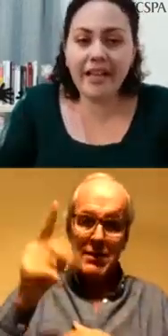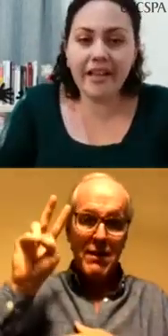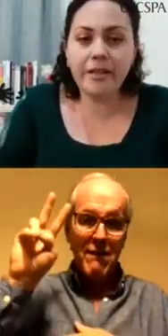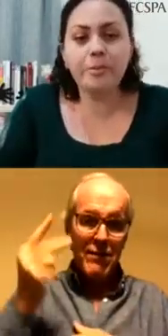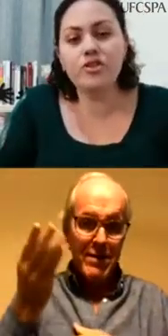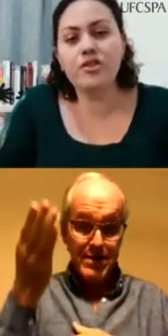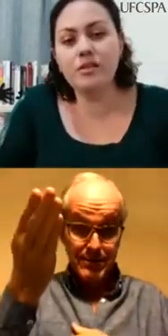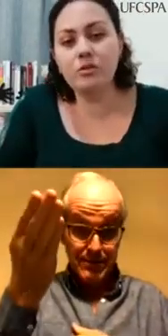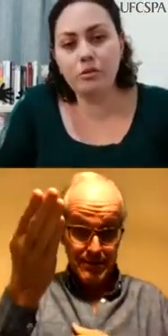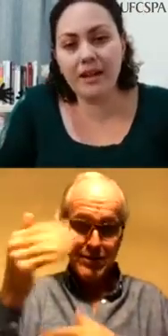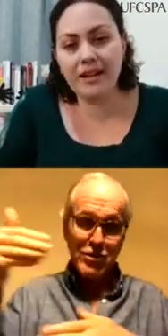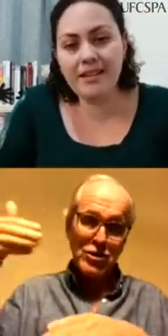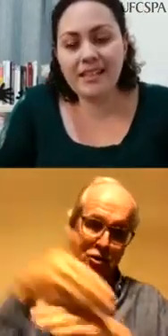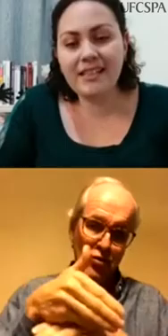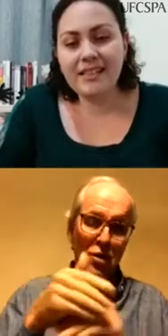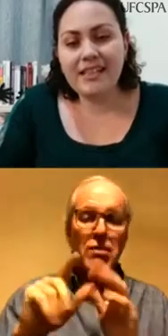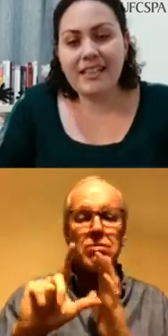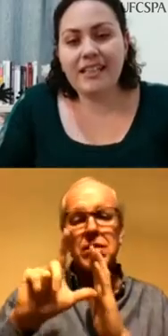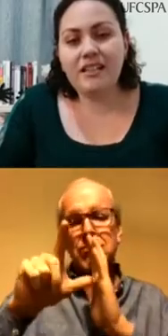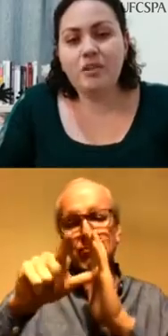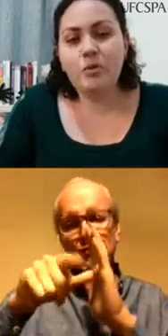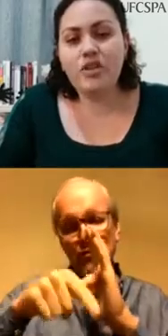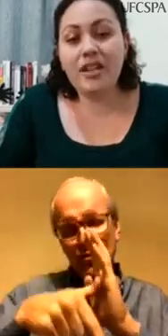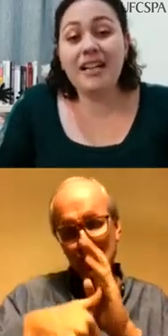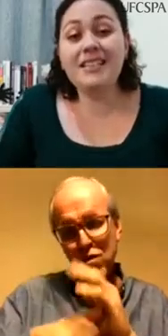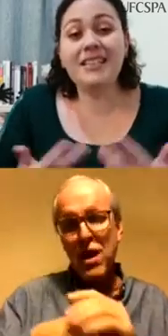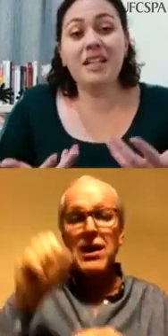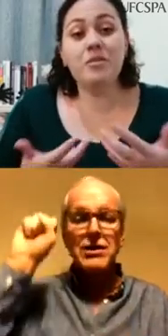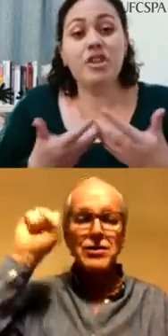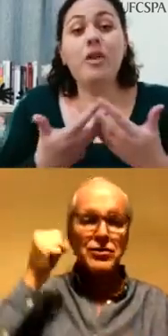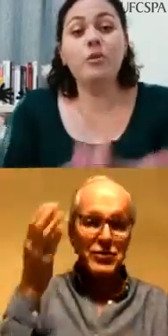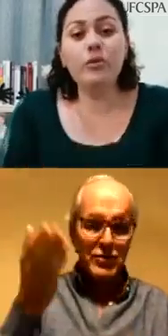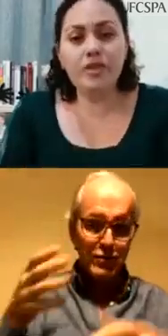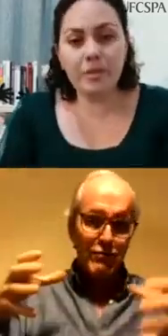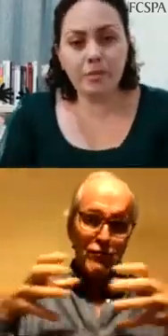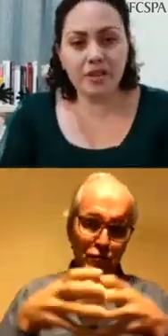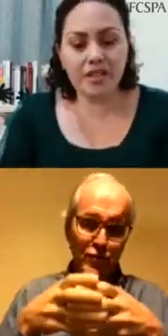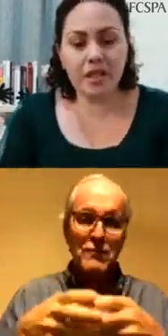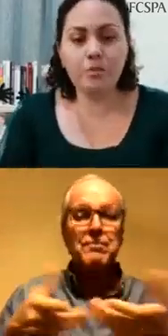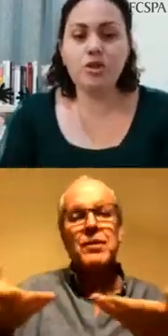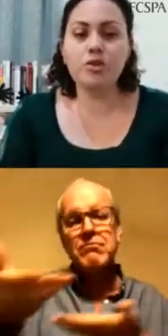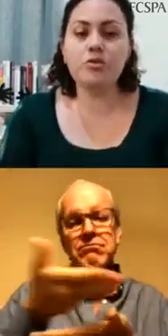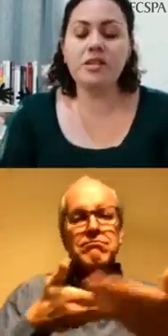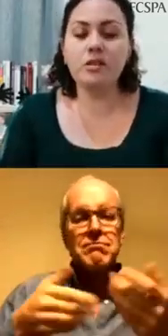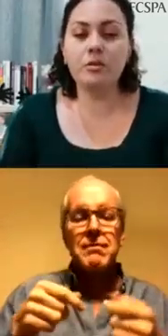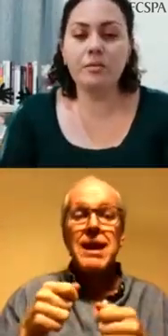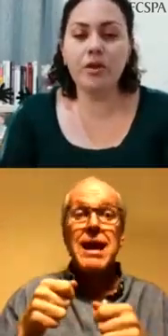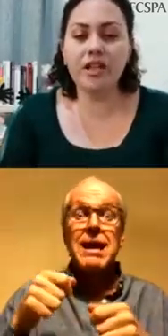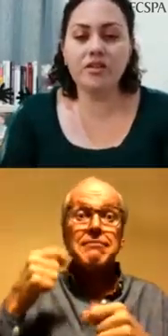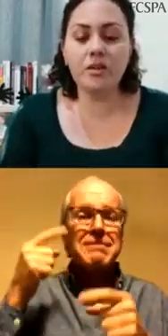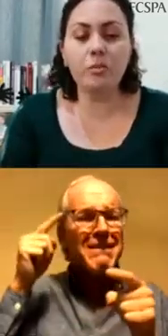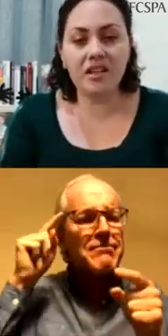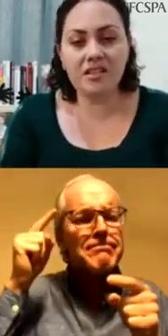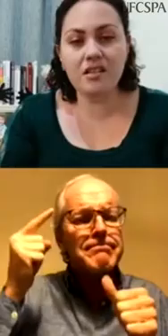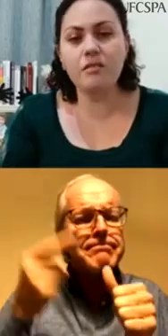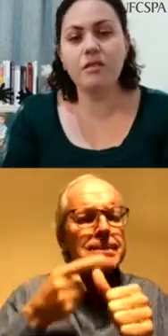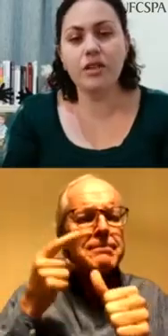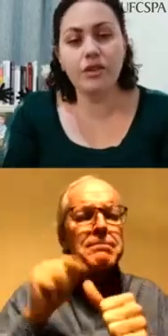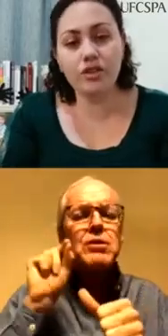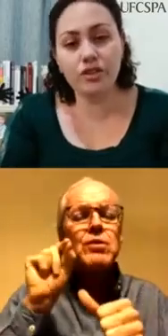ver intérpretes e tudo mais. E então, com a chegada da intérprete na UFSPA, por exemplo, a gente conseguiu aprimorar a nossa